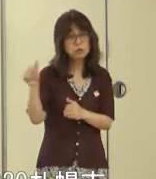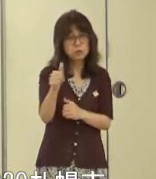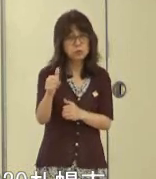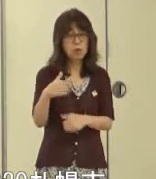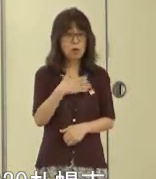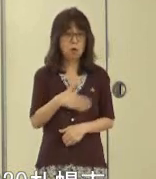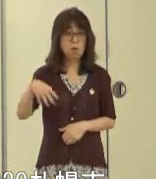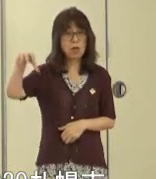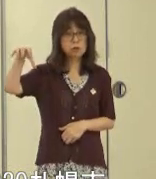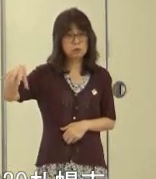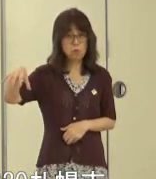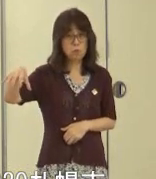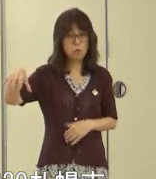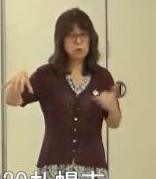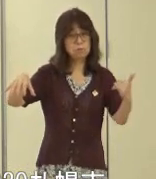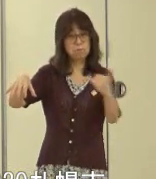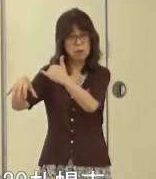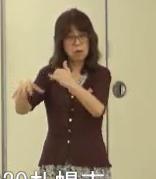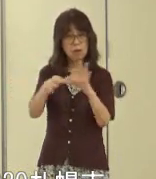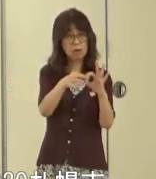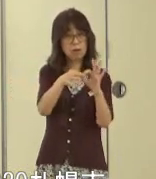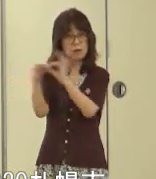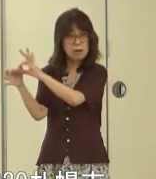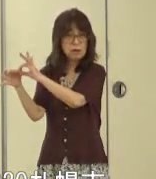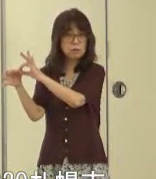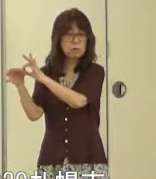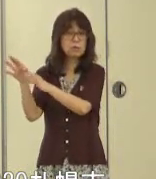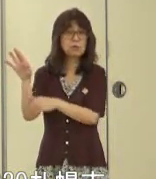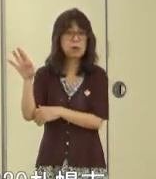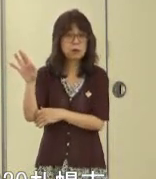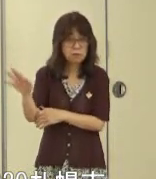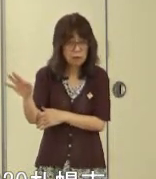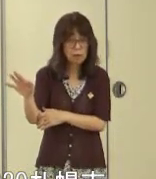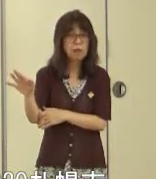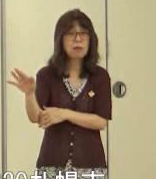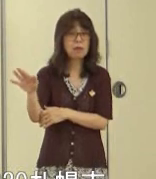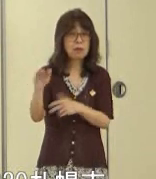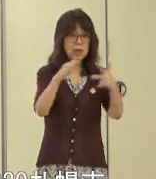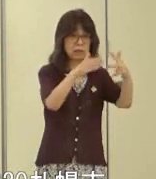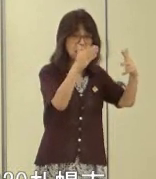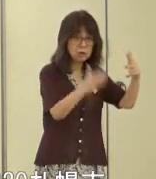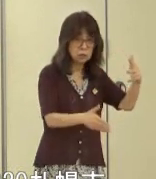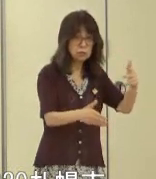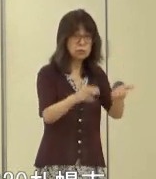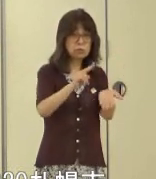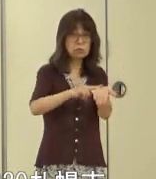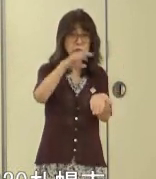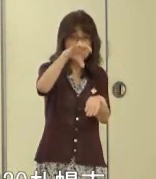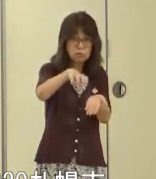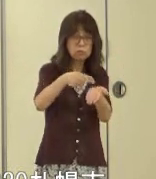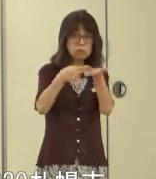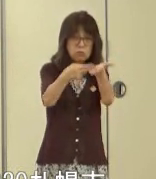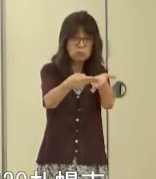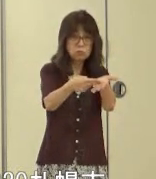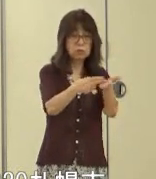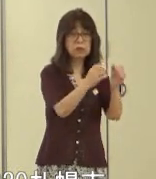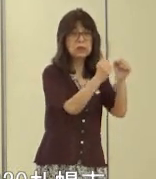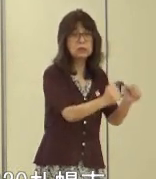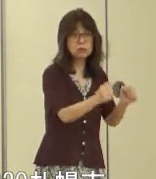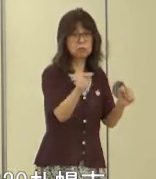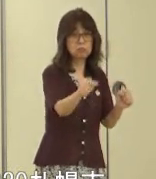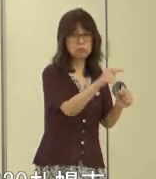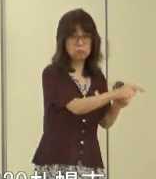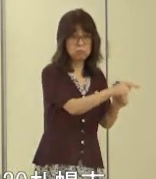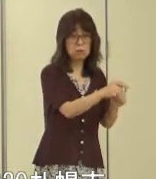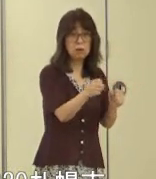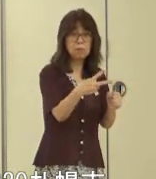ご連絡をいただいて、その施設なり、入所されている方、入院されている方、あるいは従業員